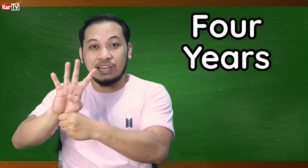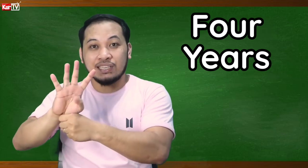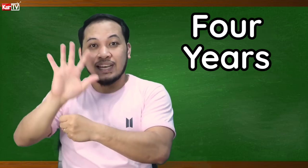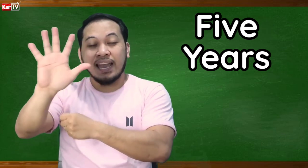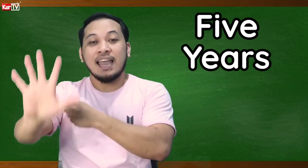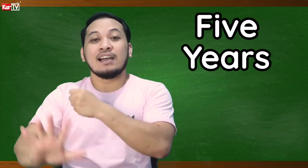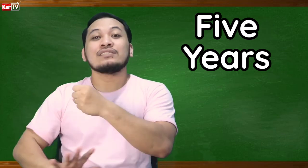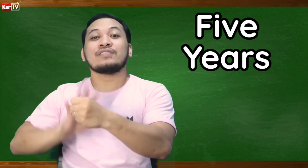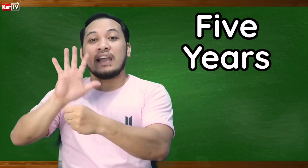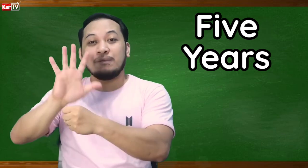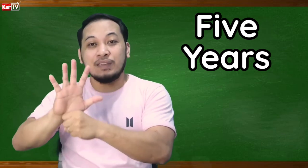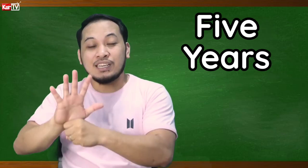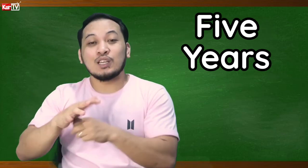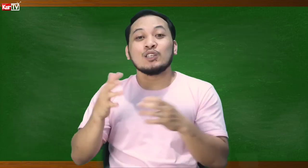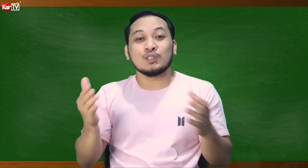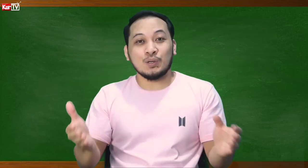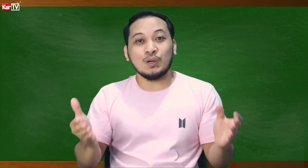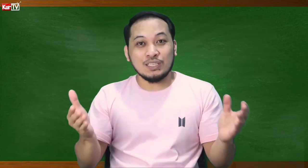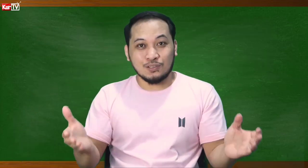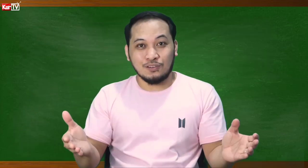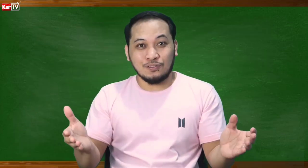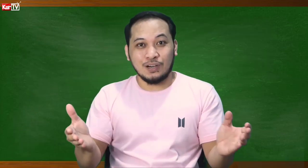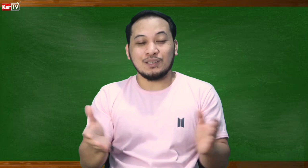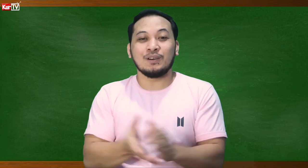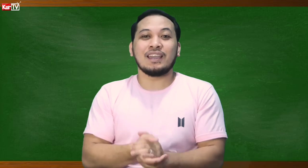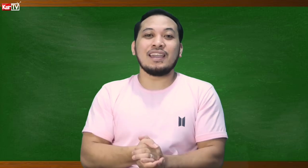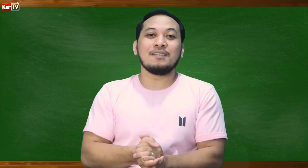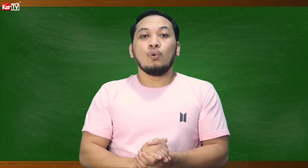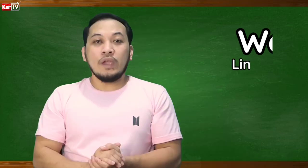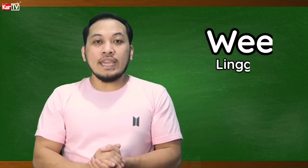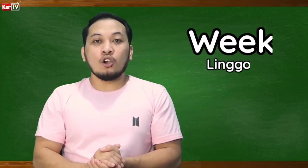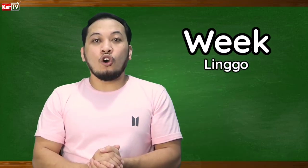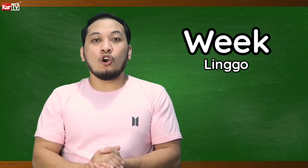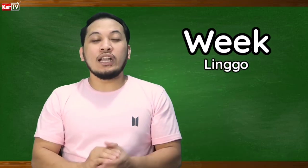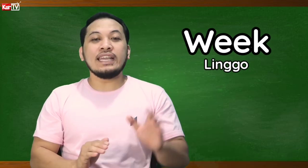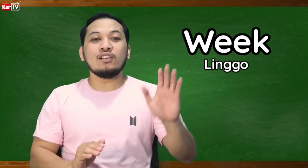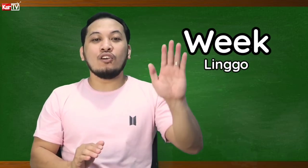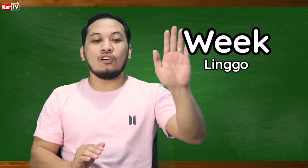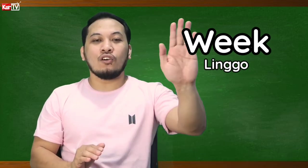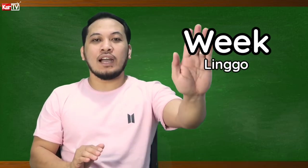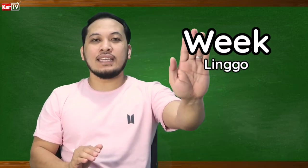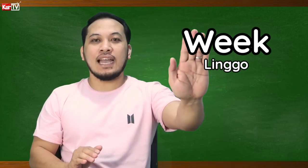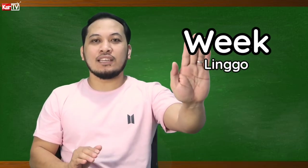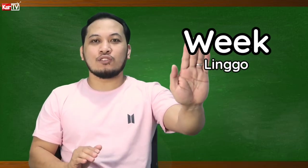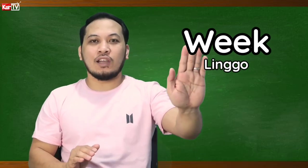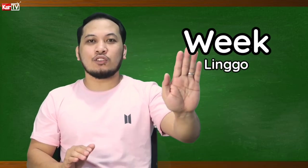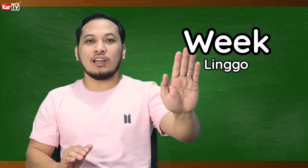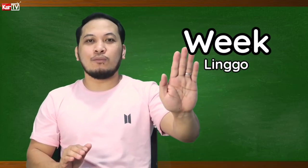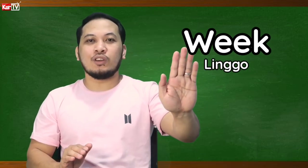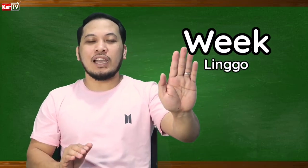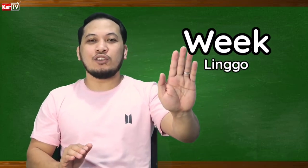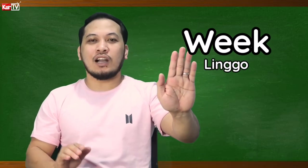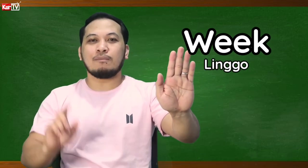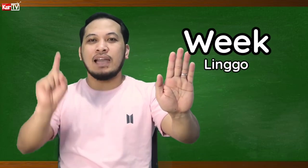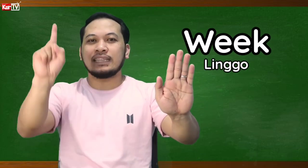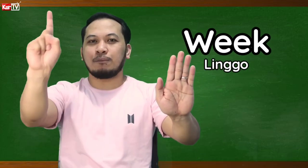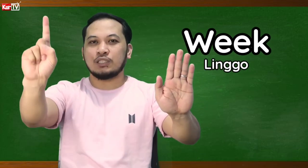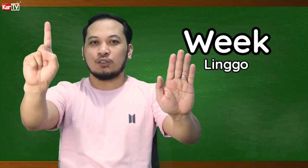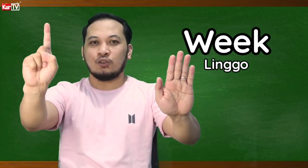years, 5 years, so on and so forth. Okay? Week or linggo. Ayan. So, ganito lang muna ang inyong kamay, tapos ito yung